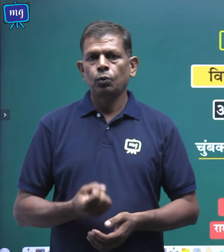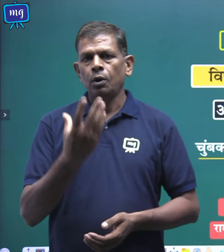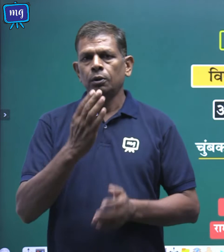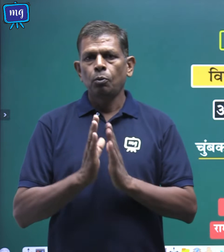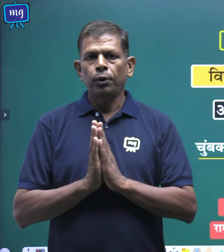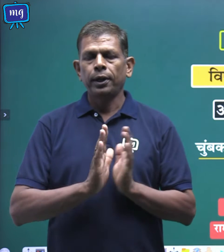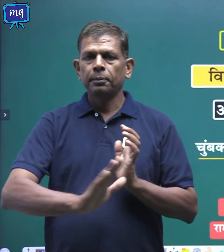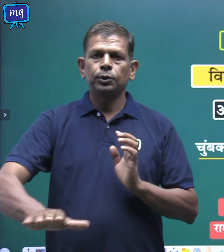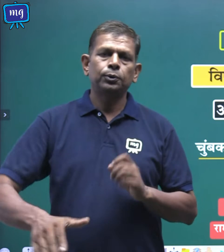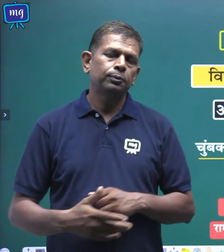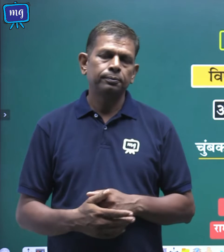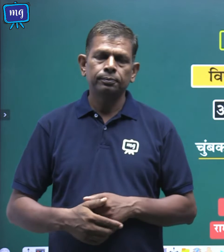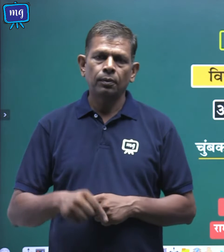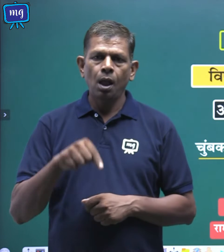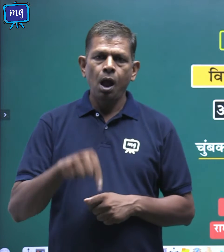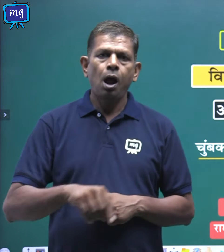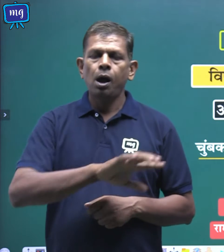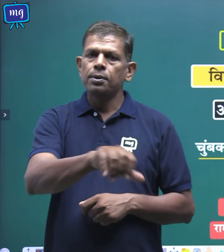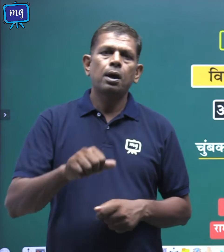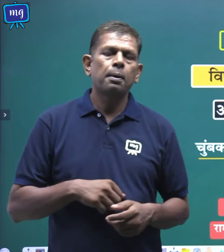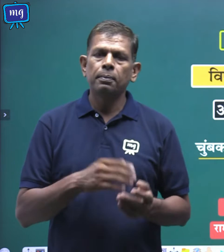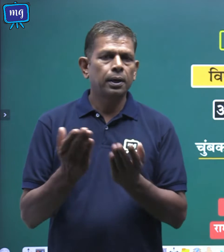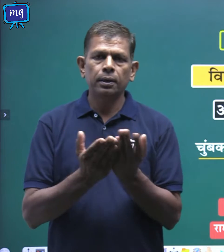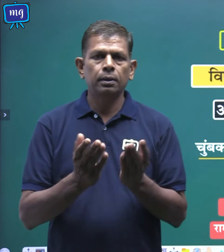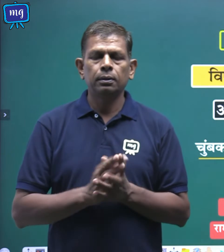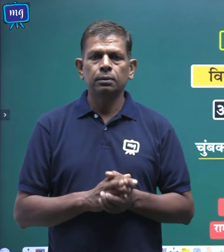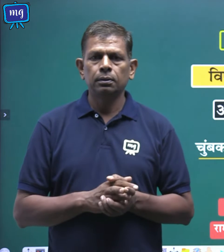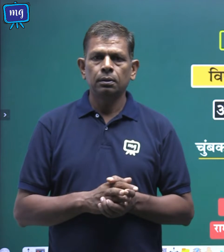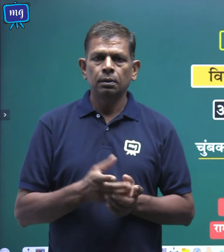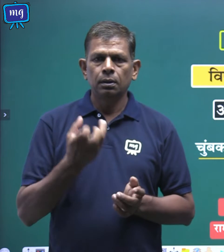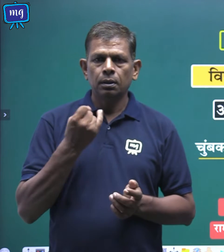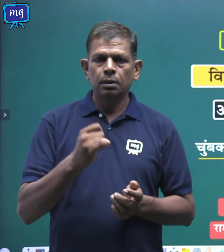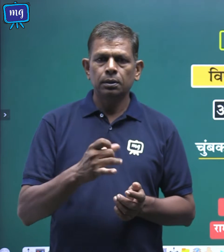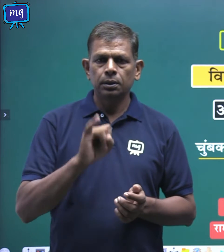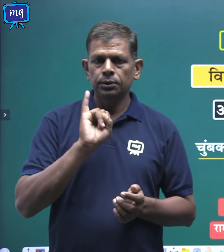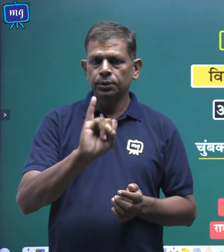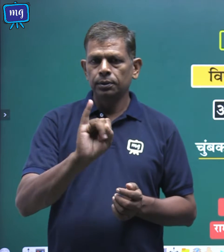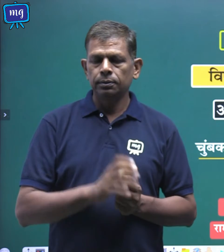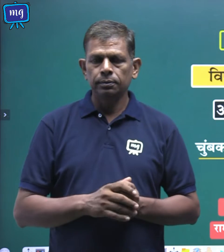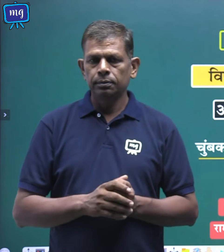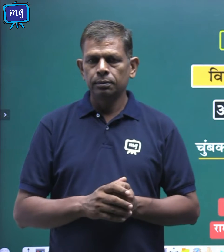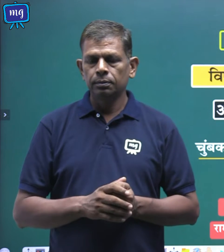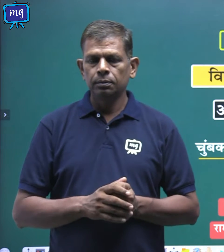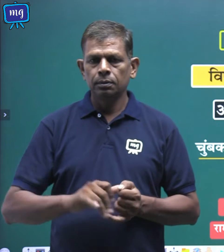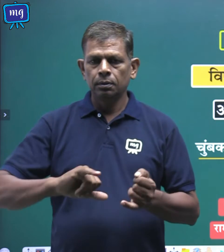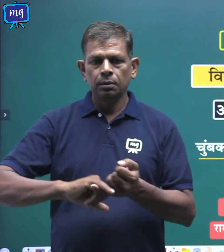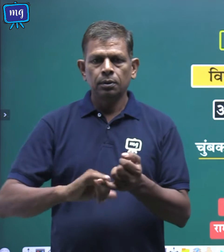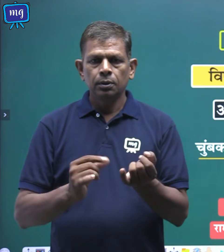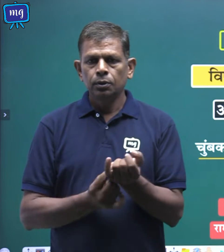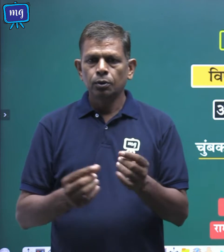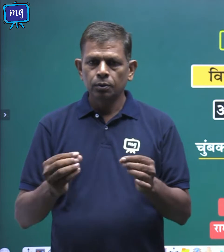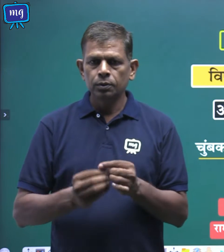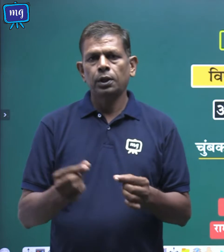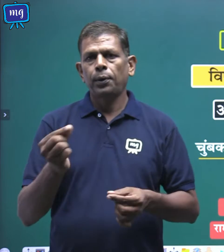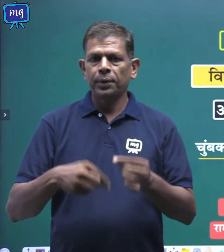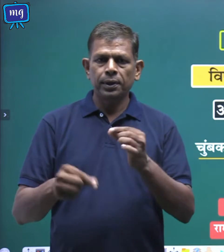गुड मॉर्निंग बच्चों। आज हम पढ़ेंगे कक्षा 6 विषय विज्ञान